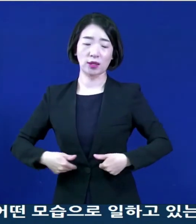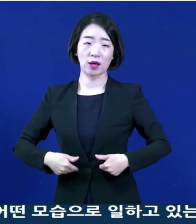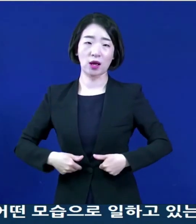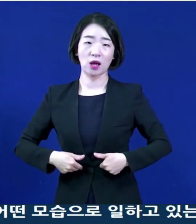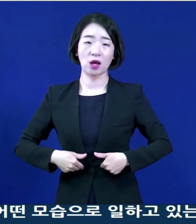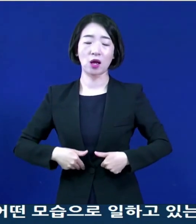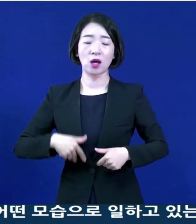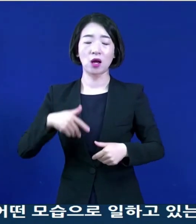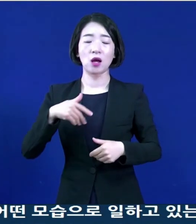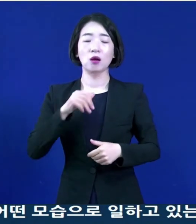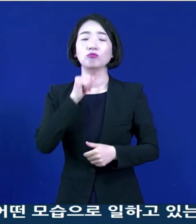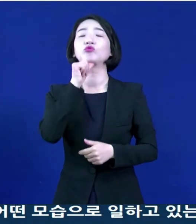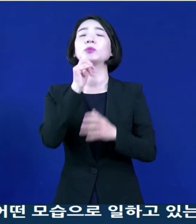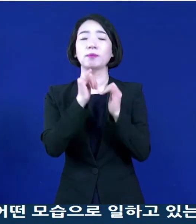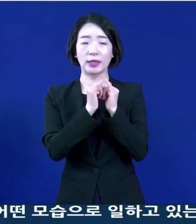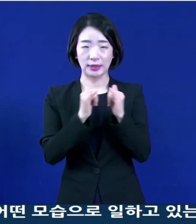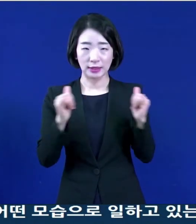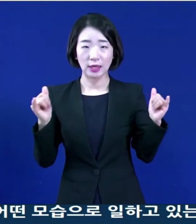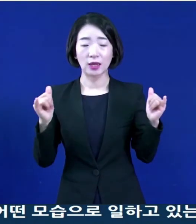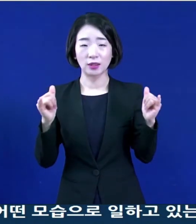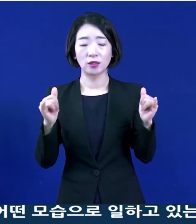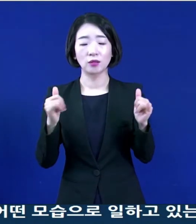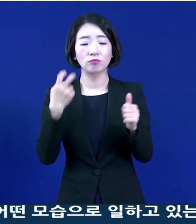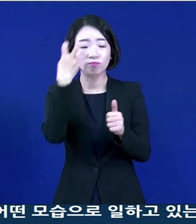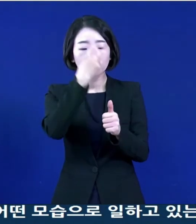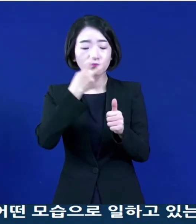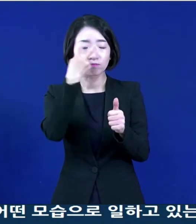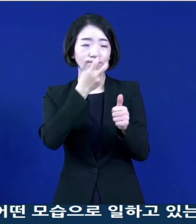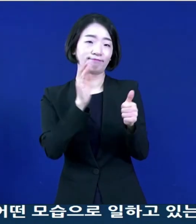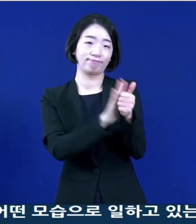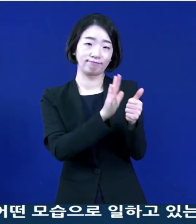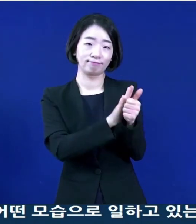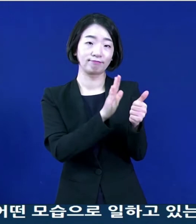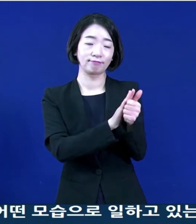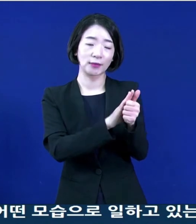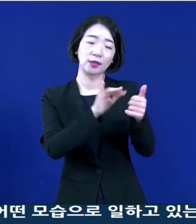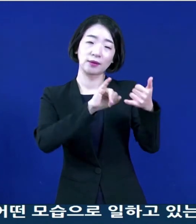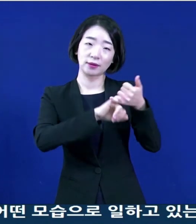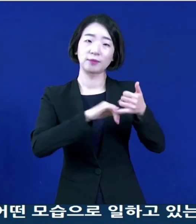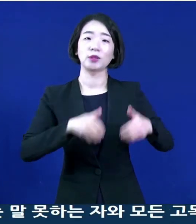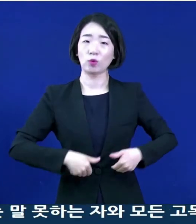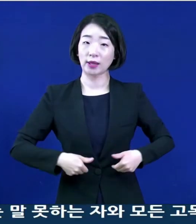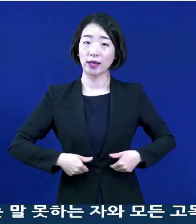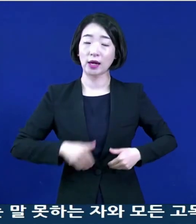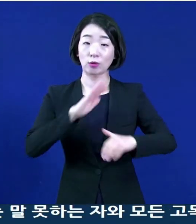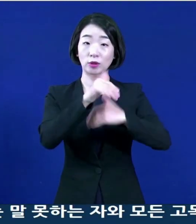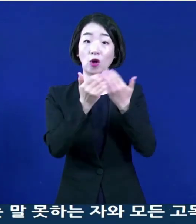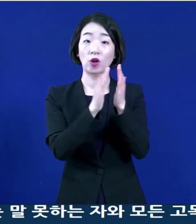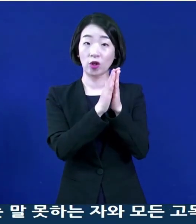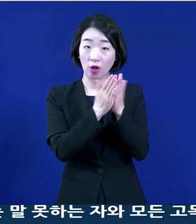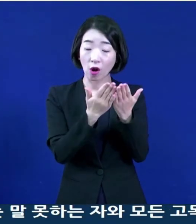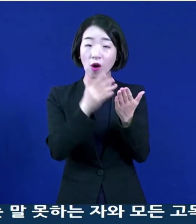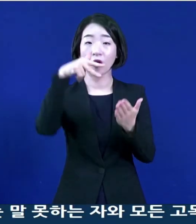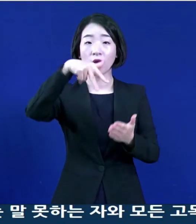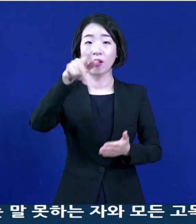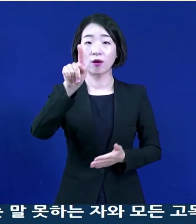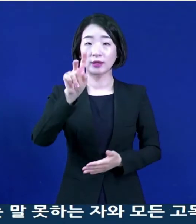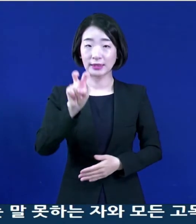자를 신원할지니라. 잠언 31장 8절과 9절 말씀입니다.